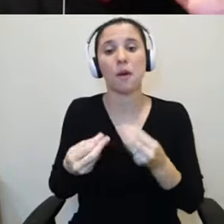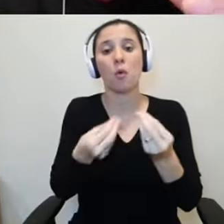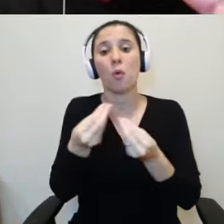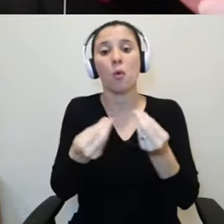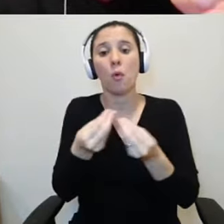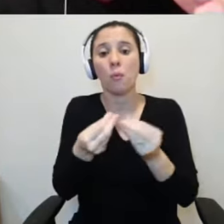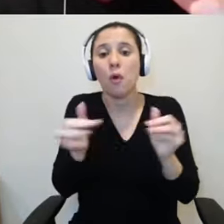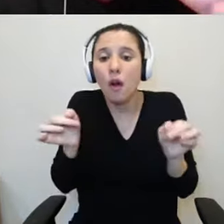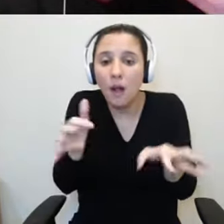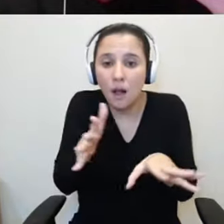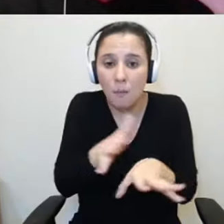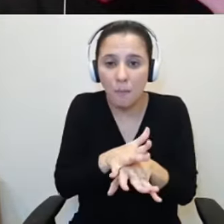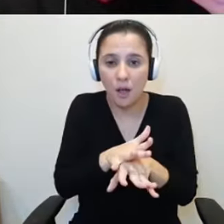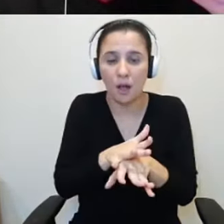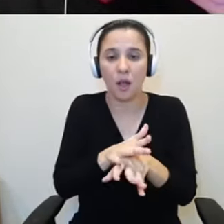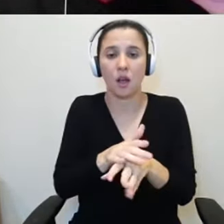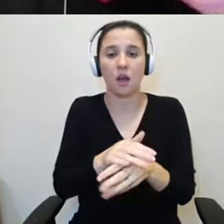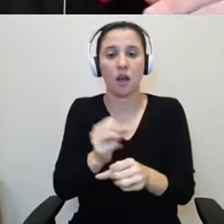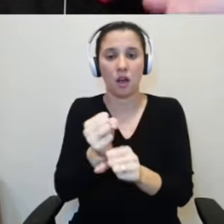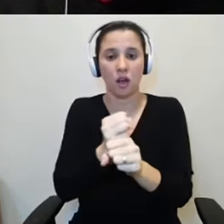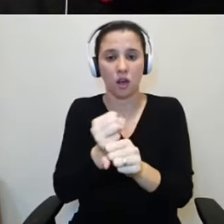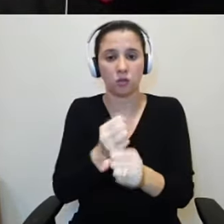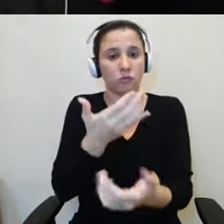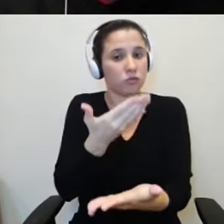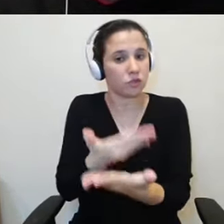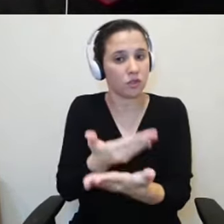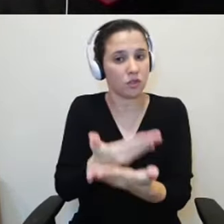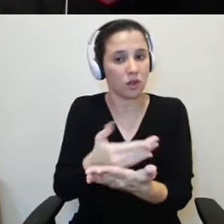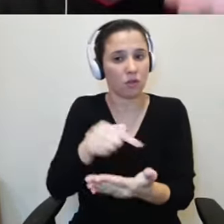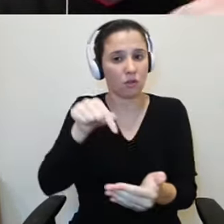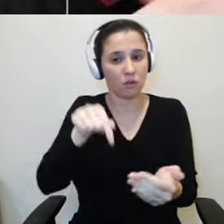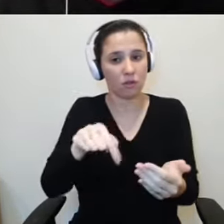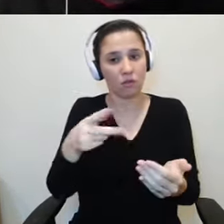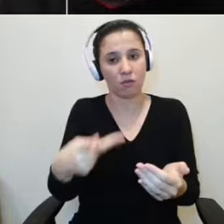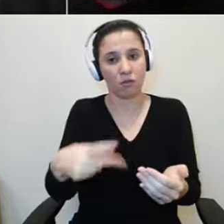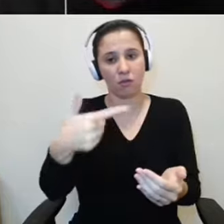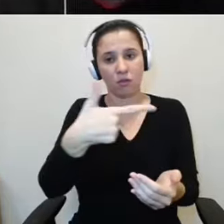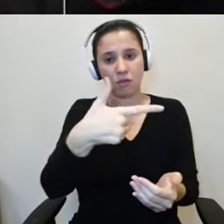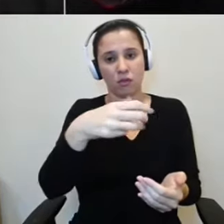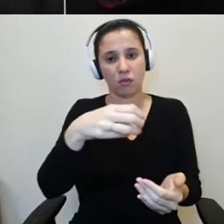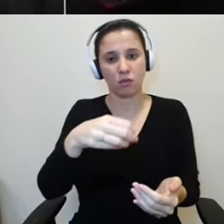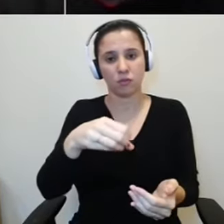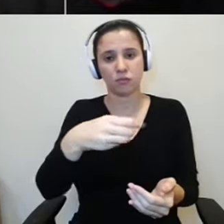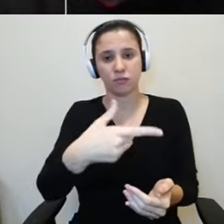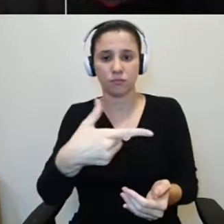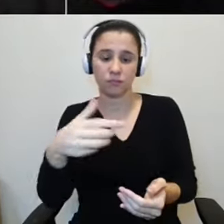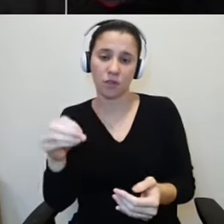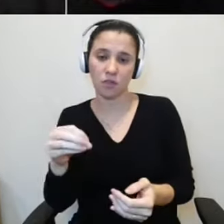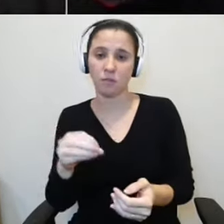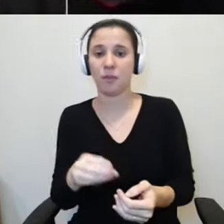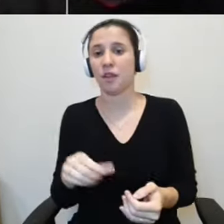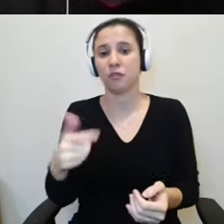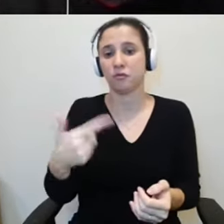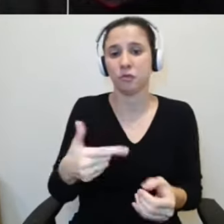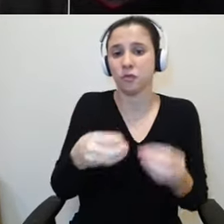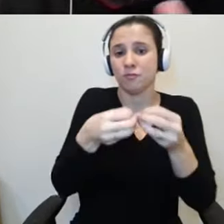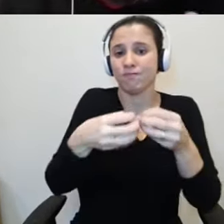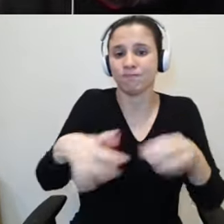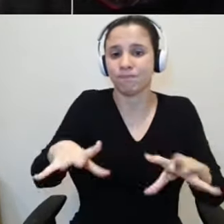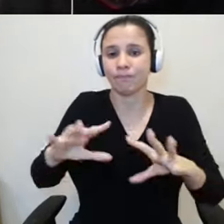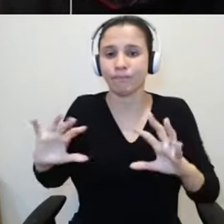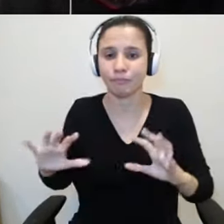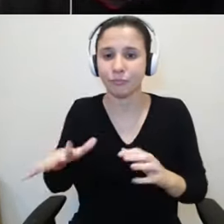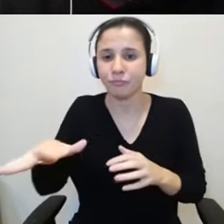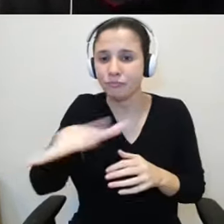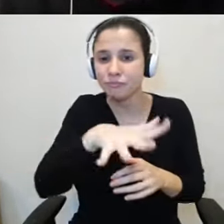tentar, justamente assim, fazer o menor prejuízo possível para todos. Então, é isso